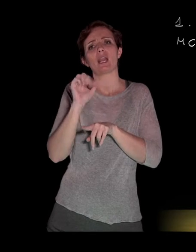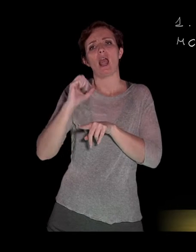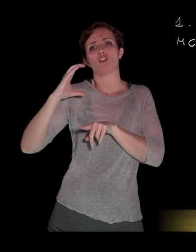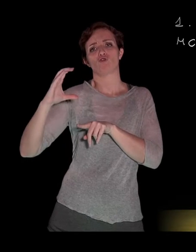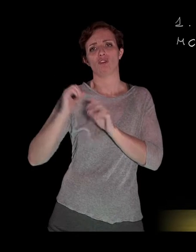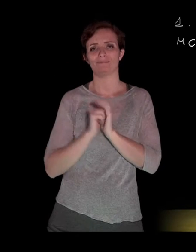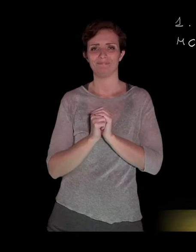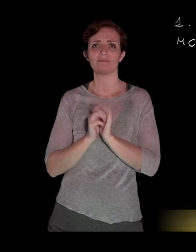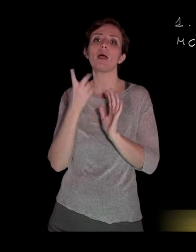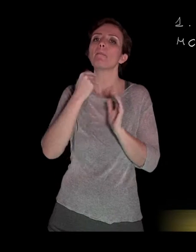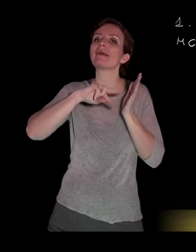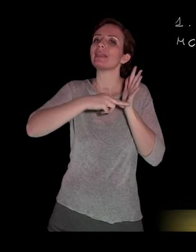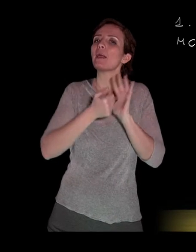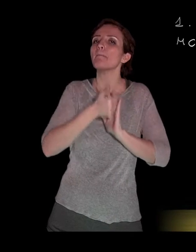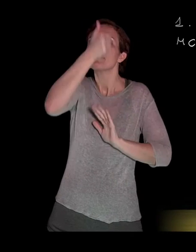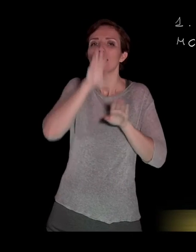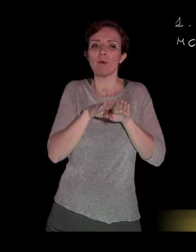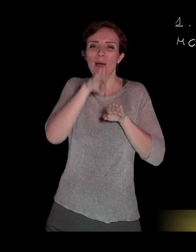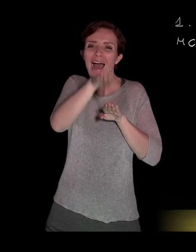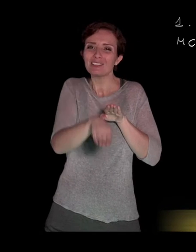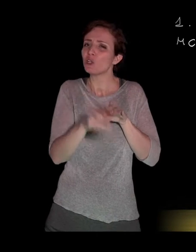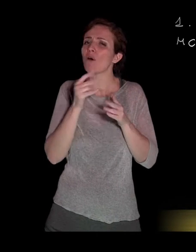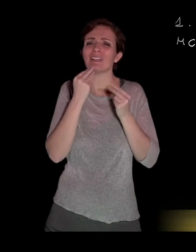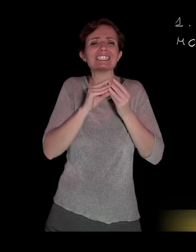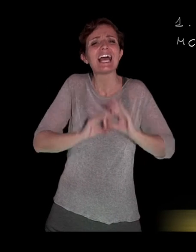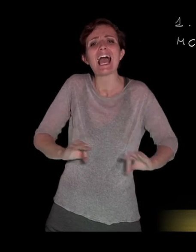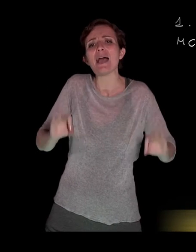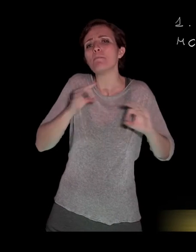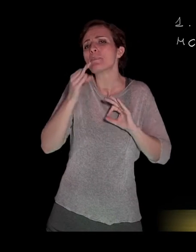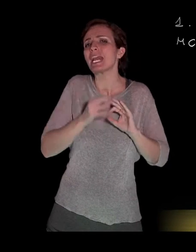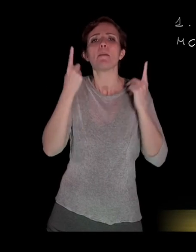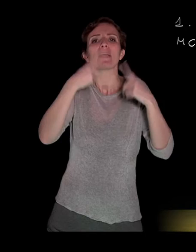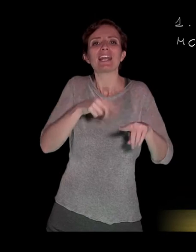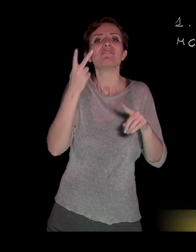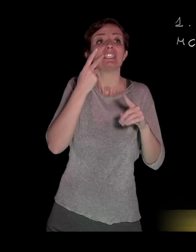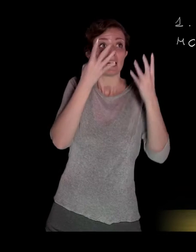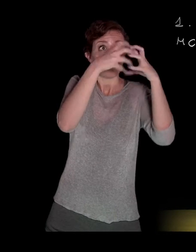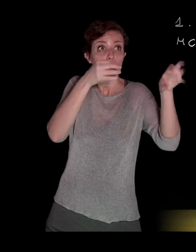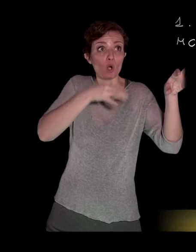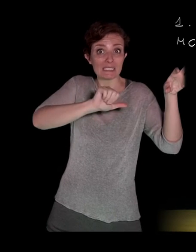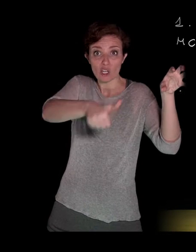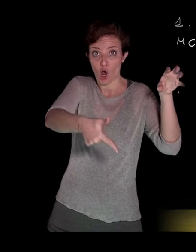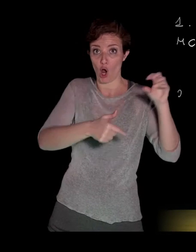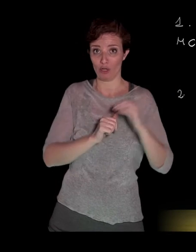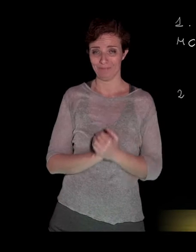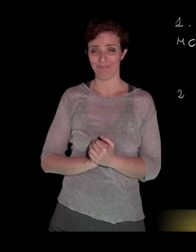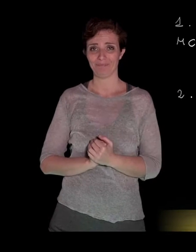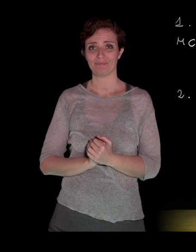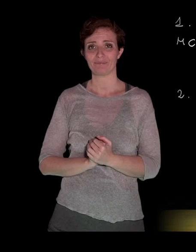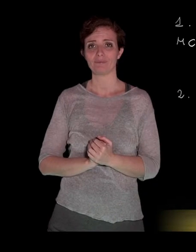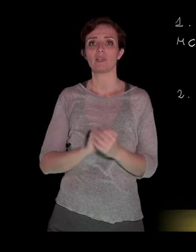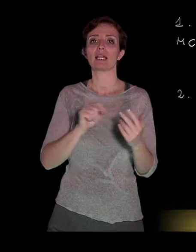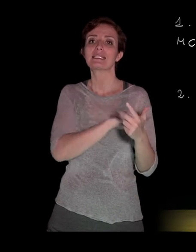questa tecnica è il primo passaggio che si fa sempre per verificare la possibilità di scomporre un polinomio il